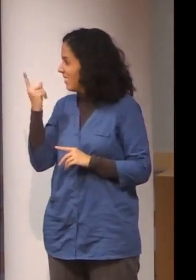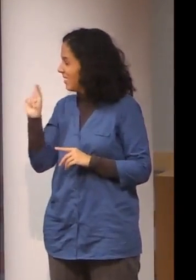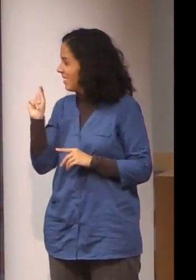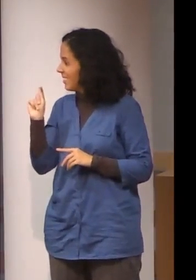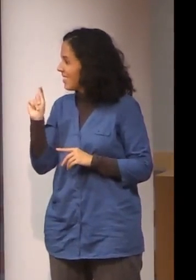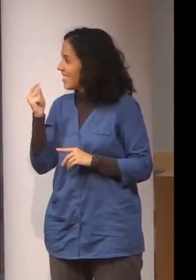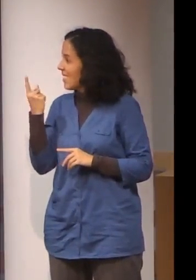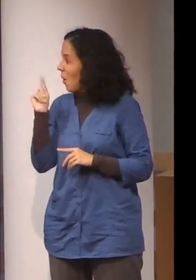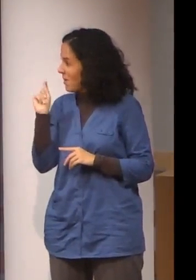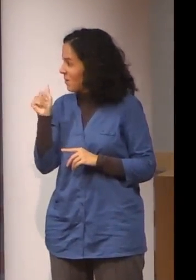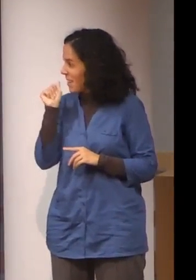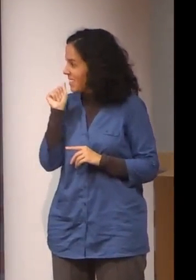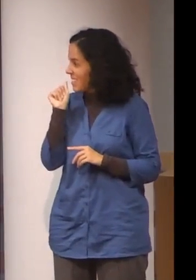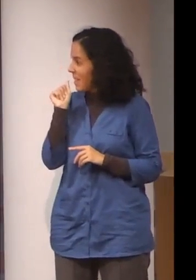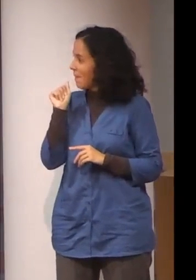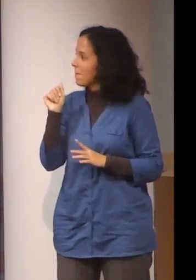un horario